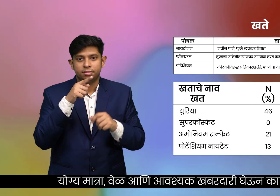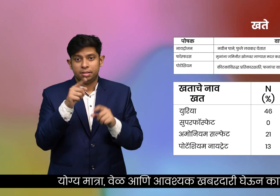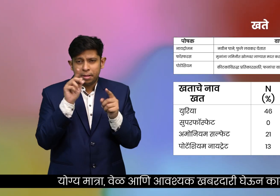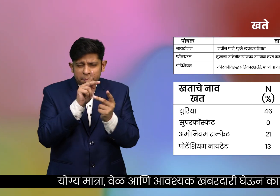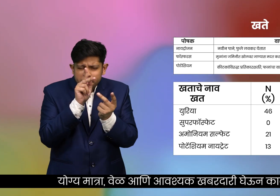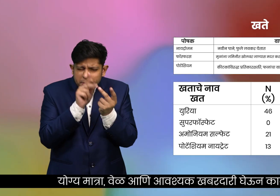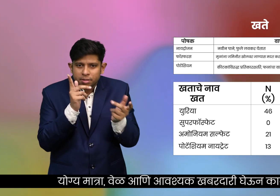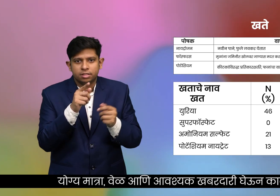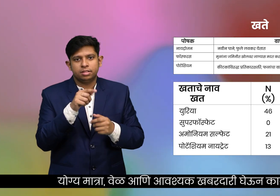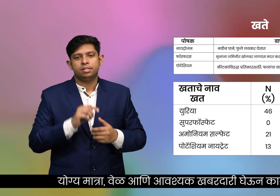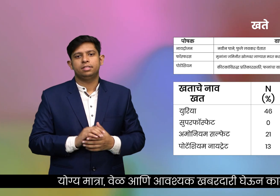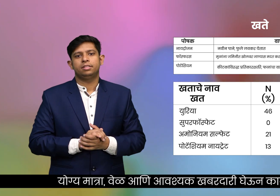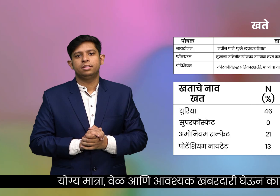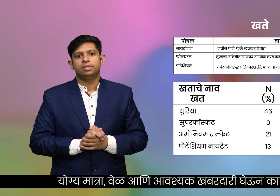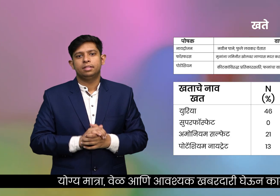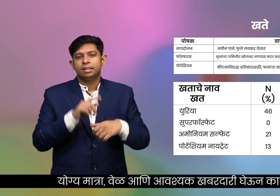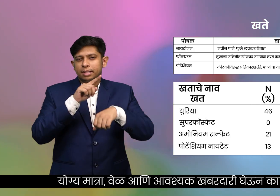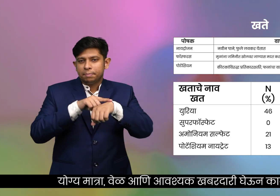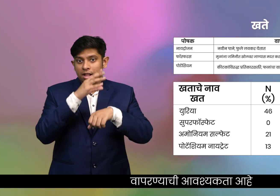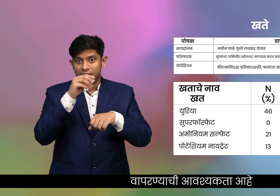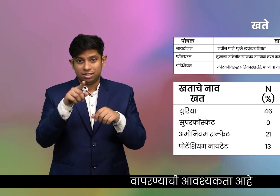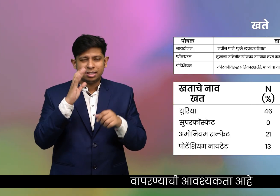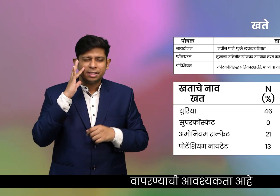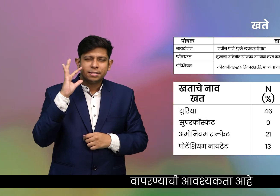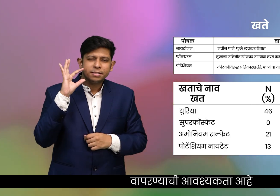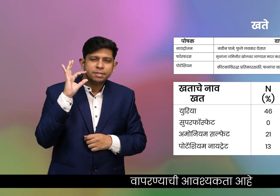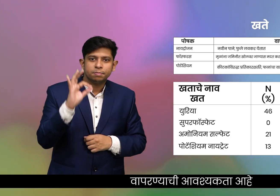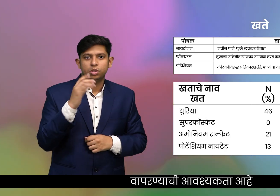आवश्यक खबरदारी घेऊन काळजीपूर्वक वापरण्याची आवश्यकता आहे.